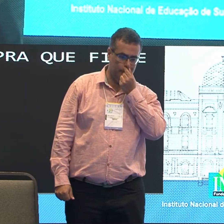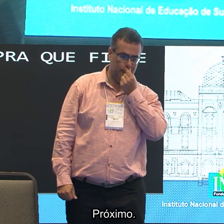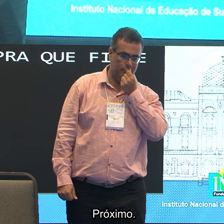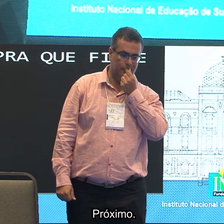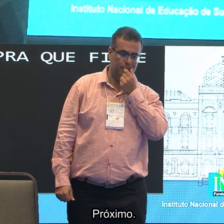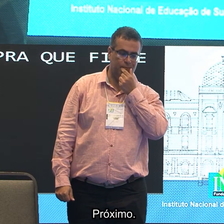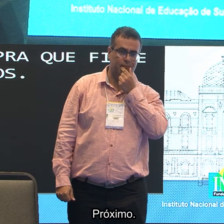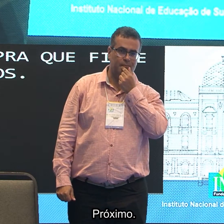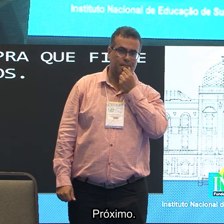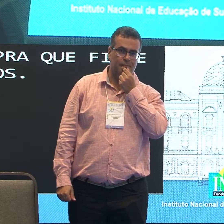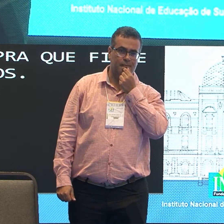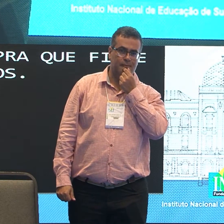Próximo.